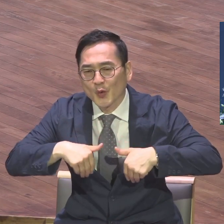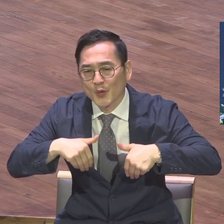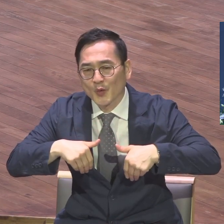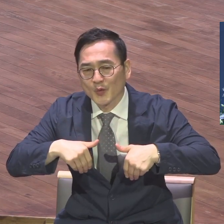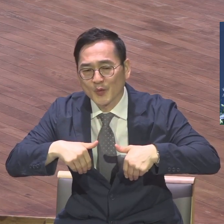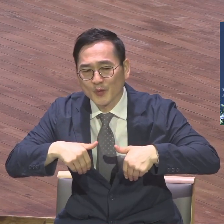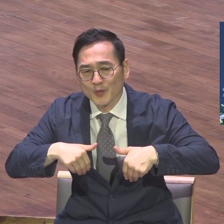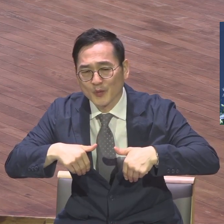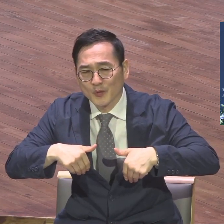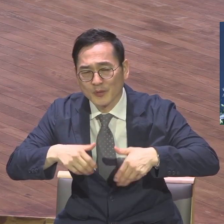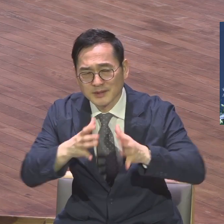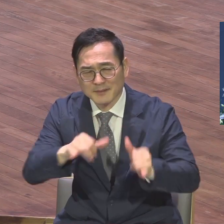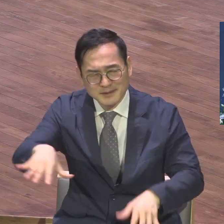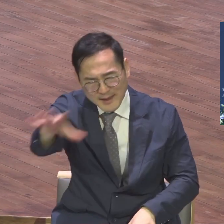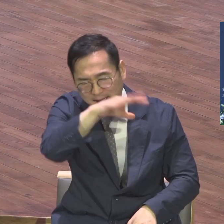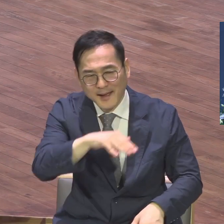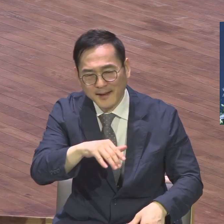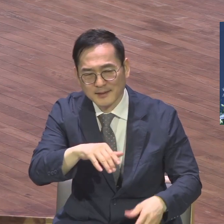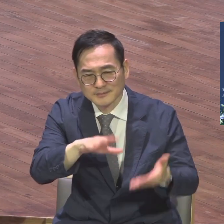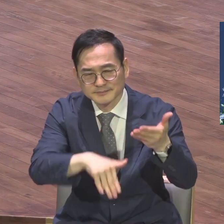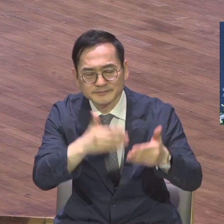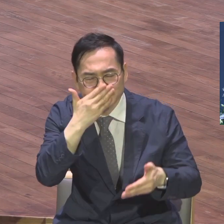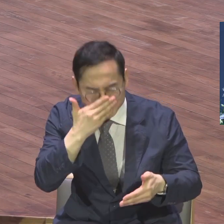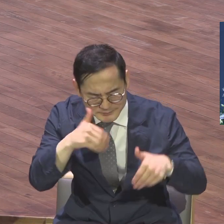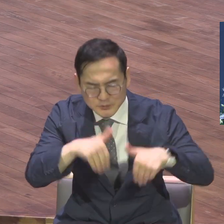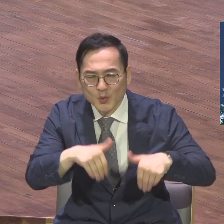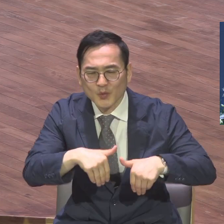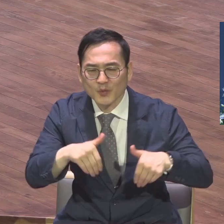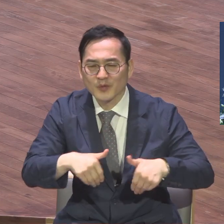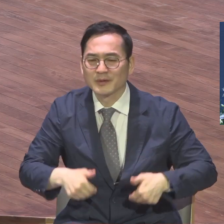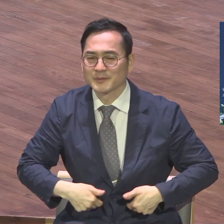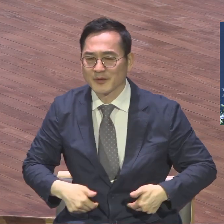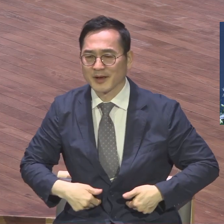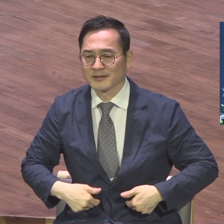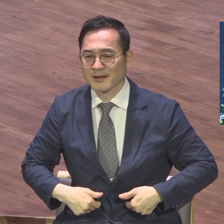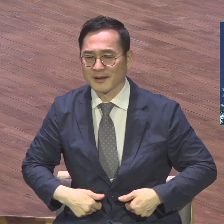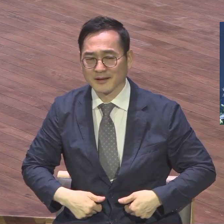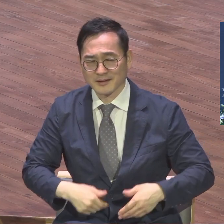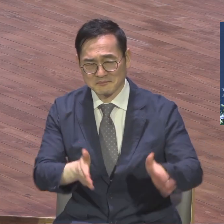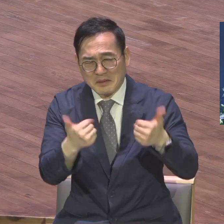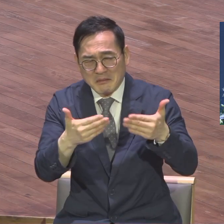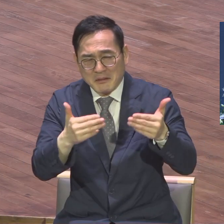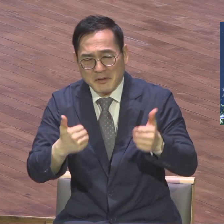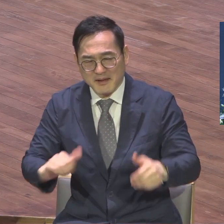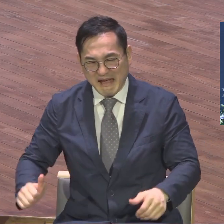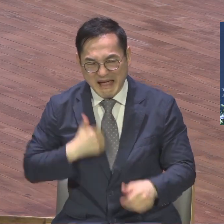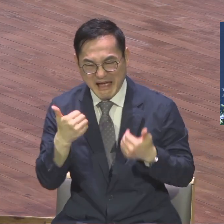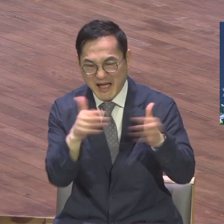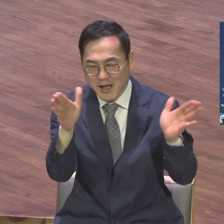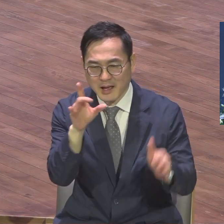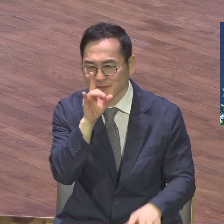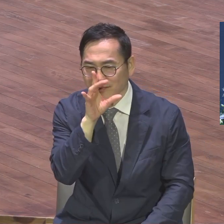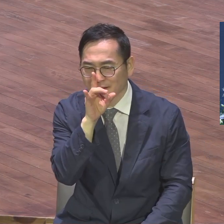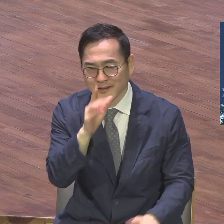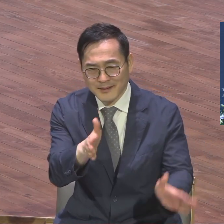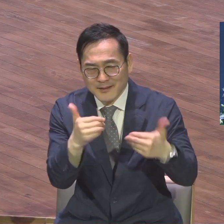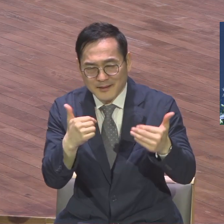없습니다. 섬길 내 거 내면 안 됩니다. 다 그냥 그리스도의 심정으로